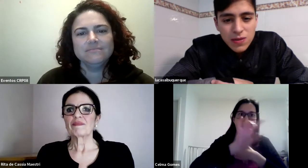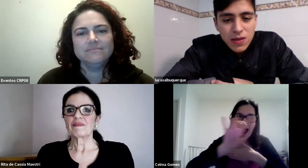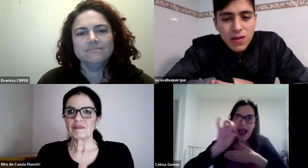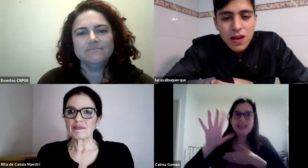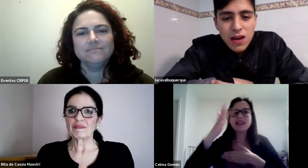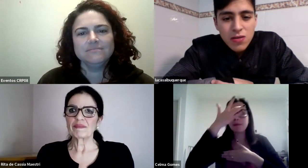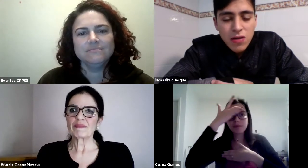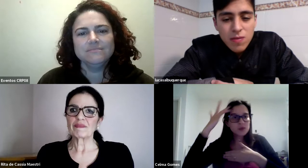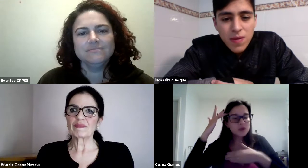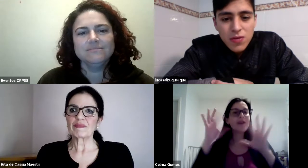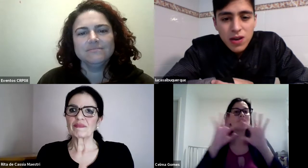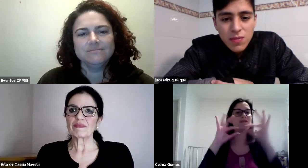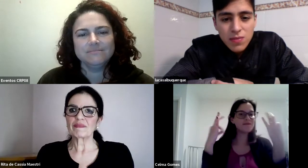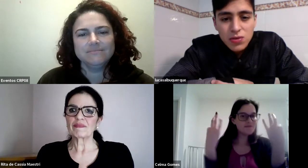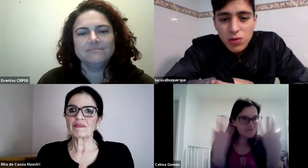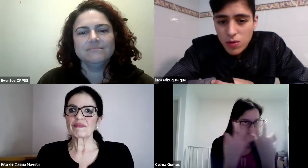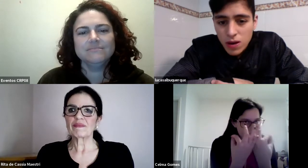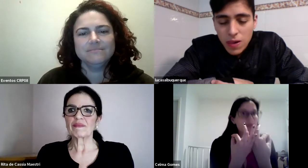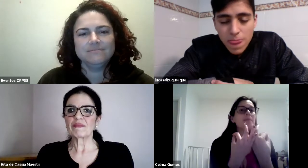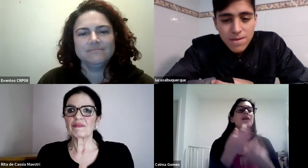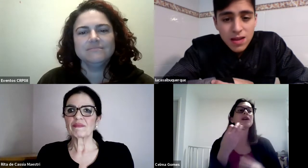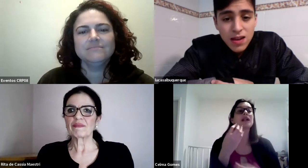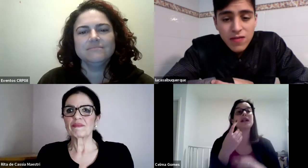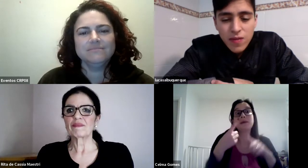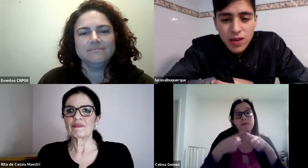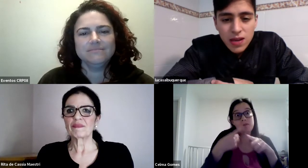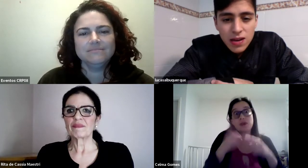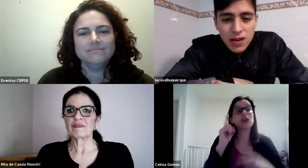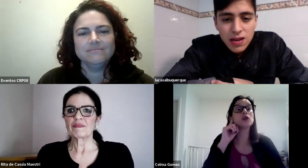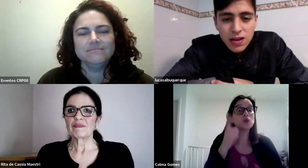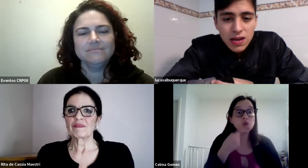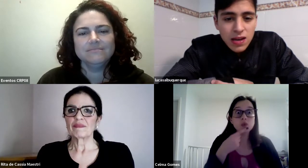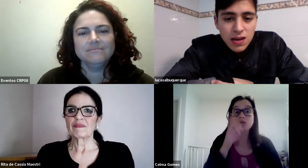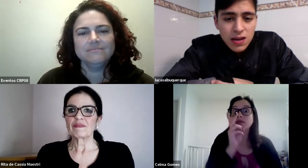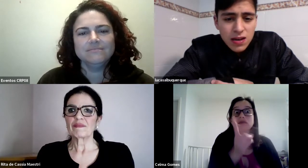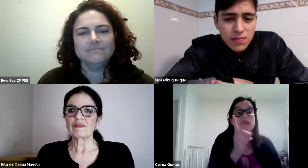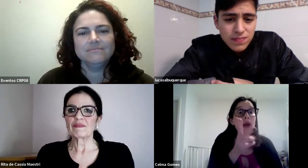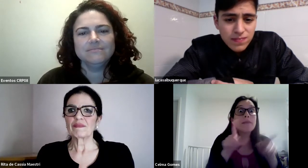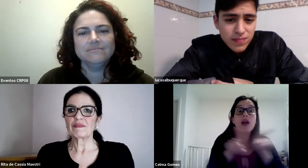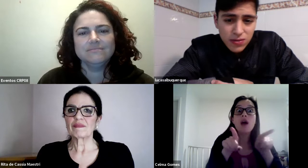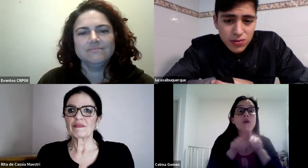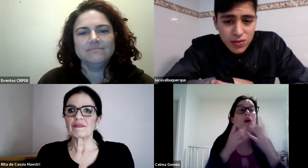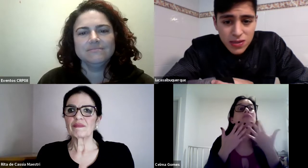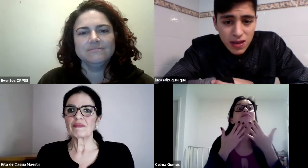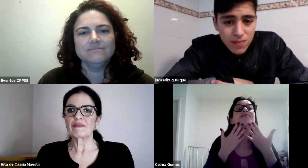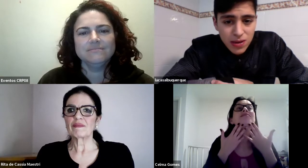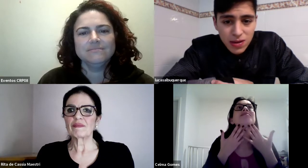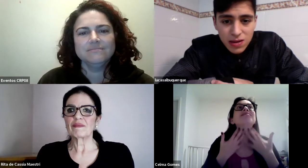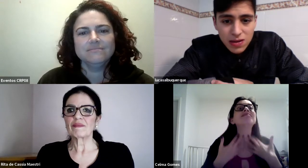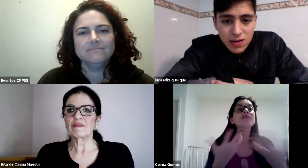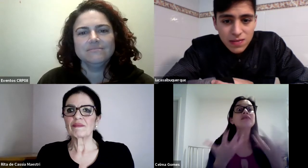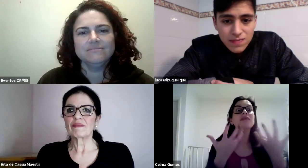era responsabilidade, qual era o papel de cada pessoa, da família, ah, porque o surdo